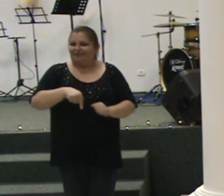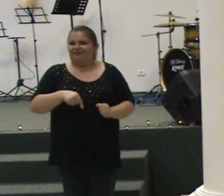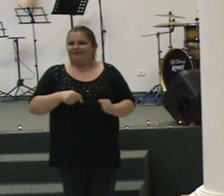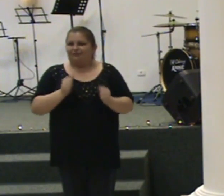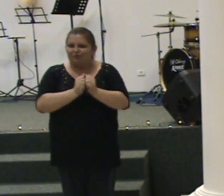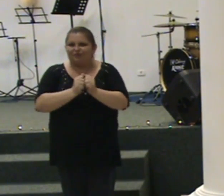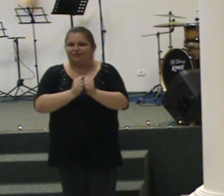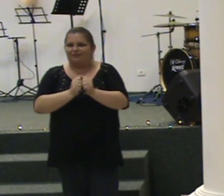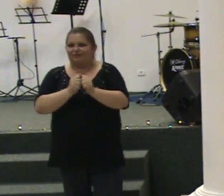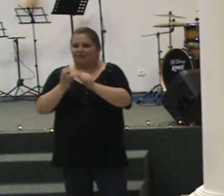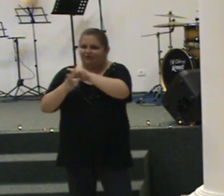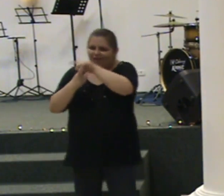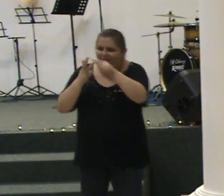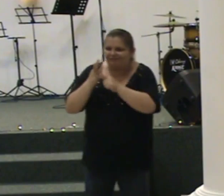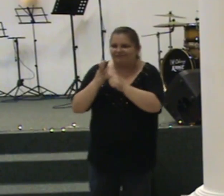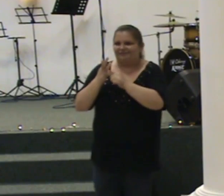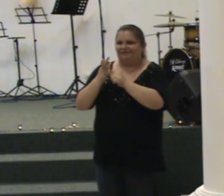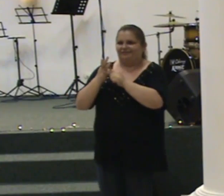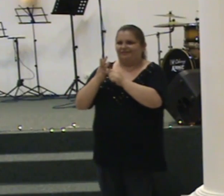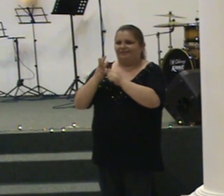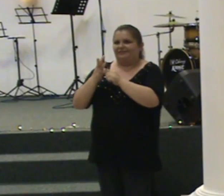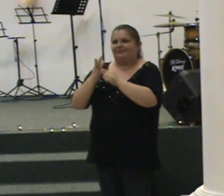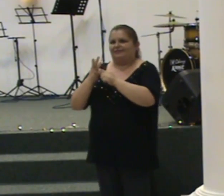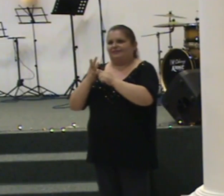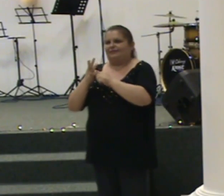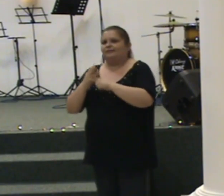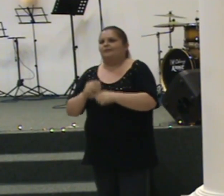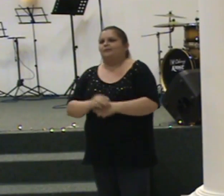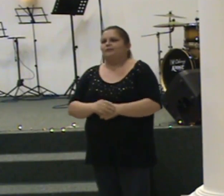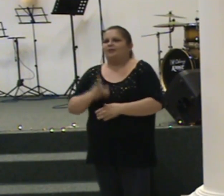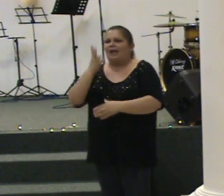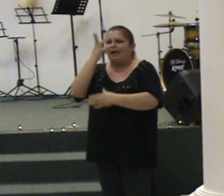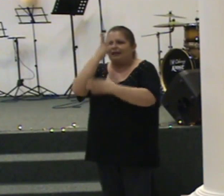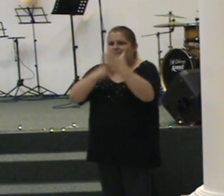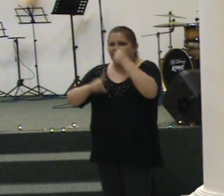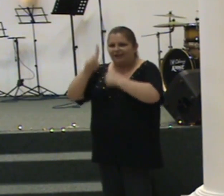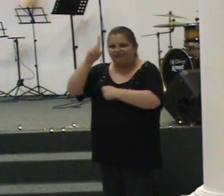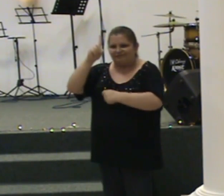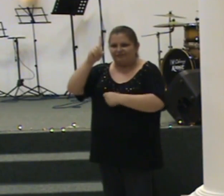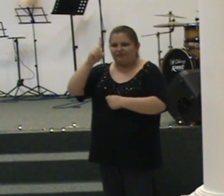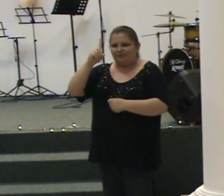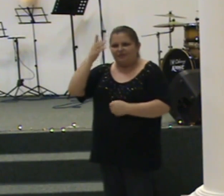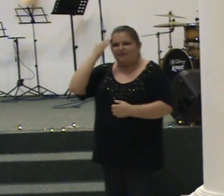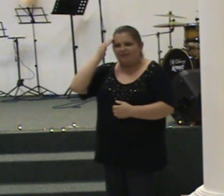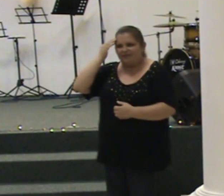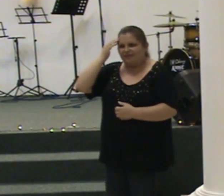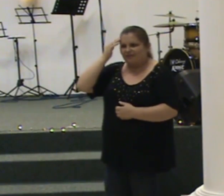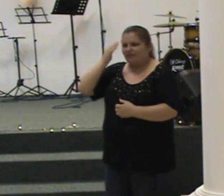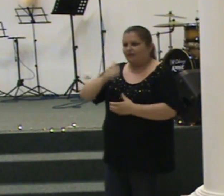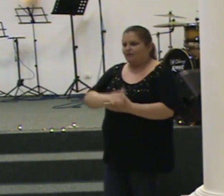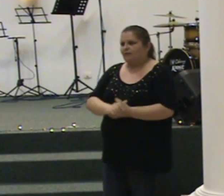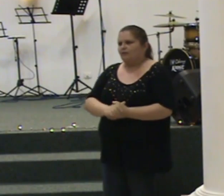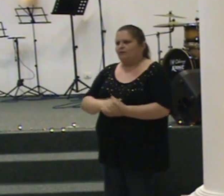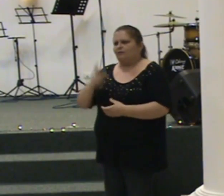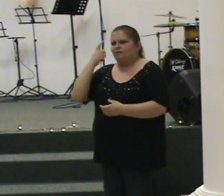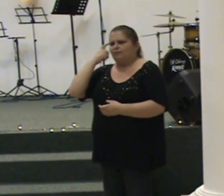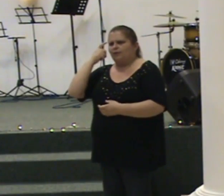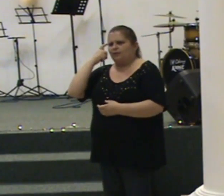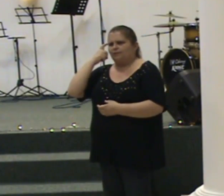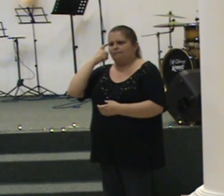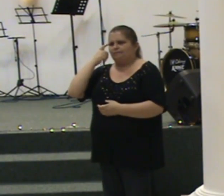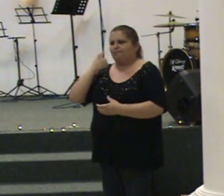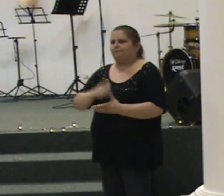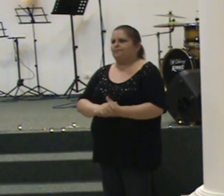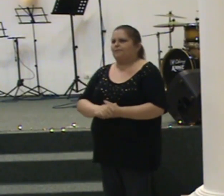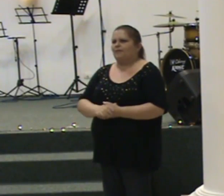ali o Pai, Deus, e também estava Deus Filho. Irmãos, pensa na grandiosidade